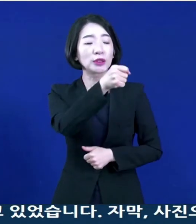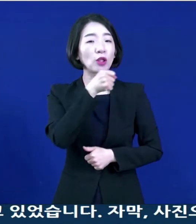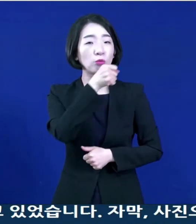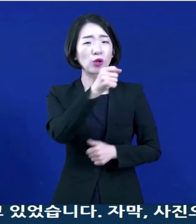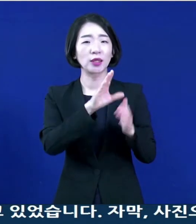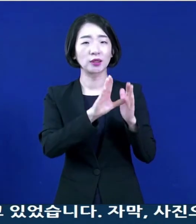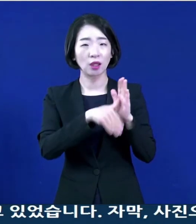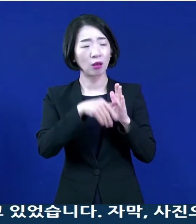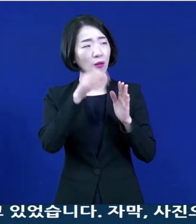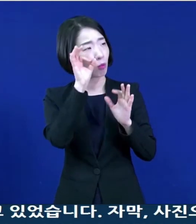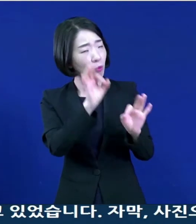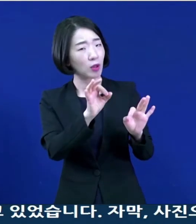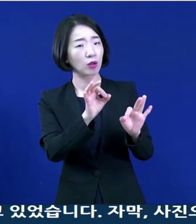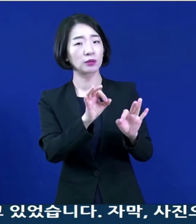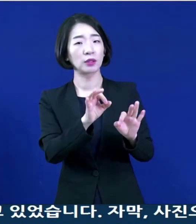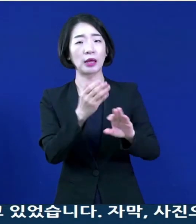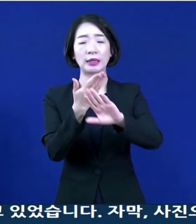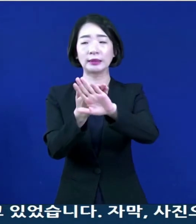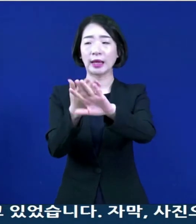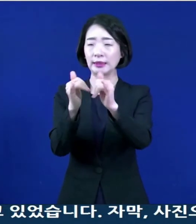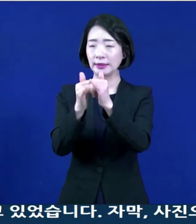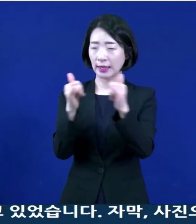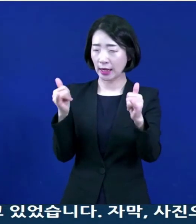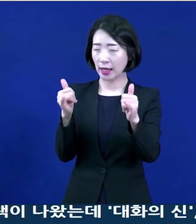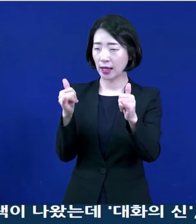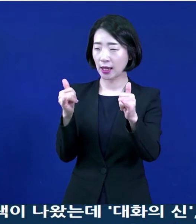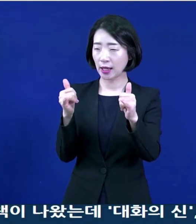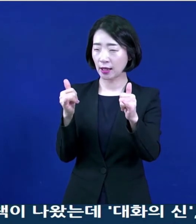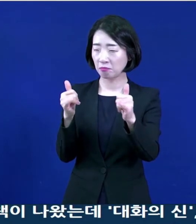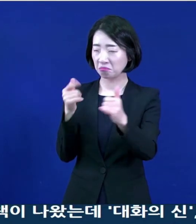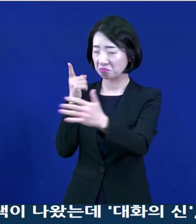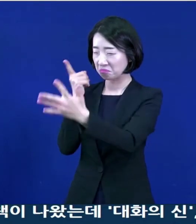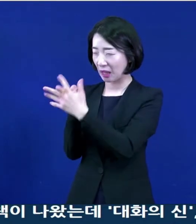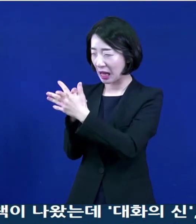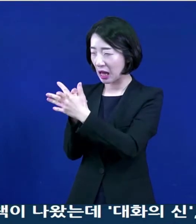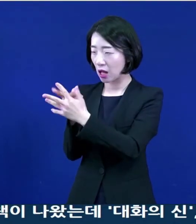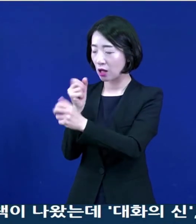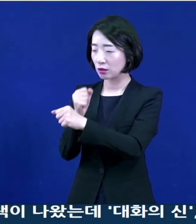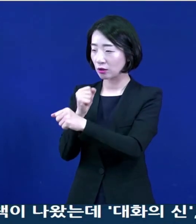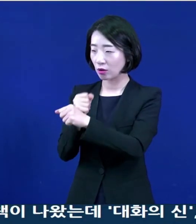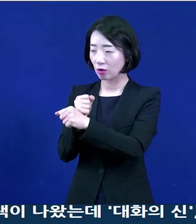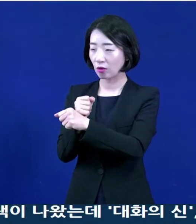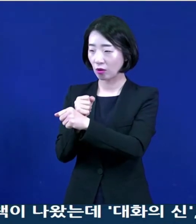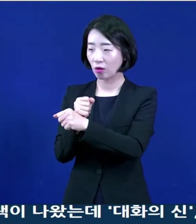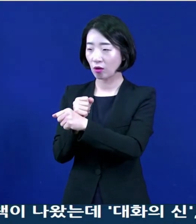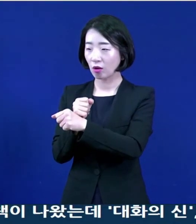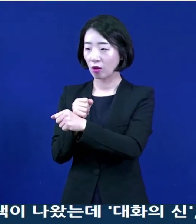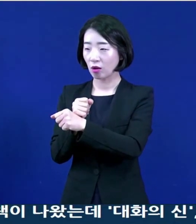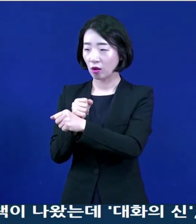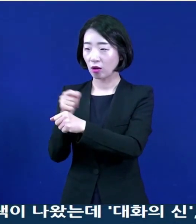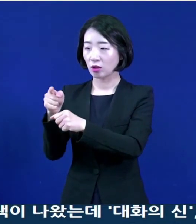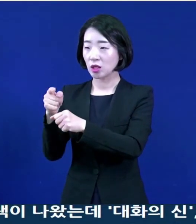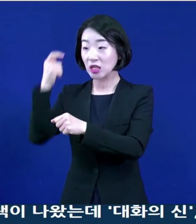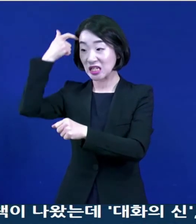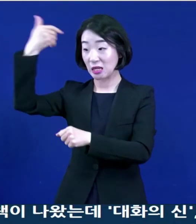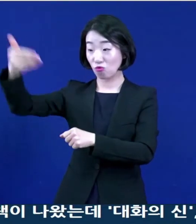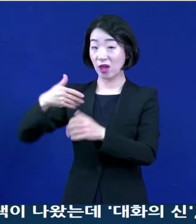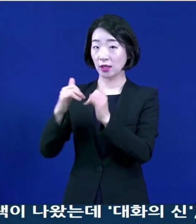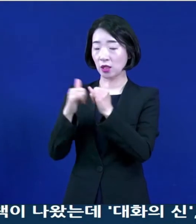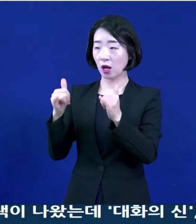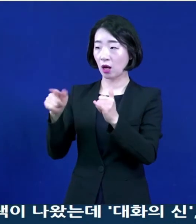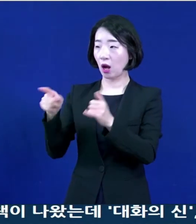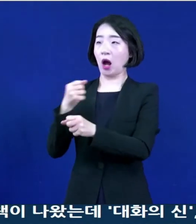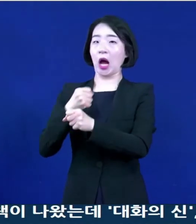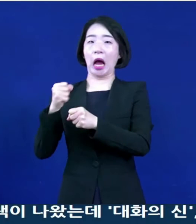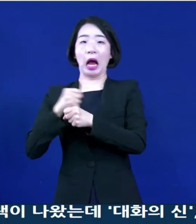다른 사람을 아주 그 예리하게 질문을 해서 대담자를 좀 당혹해 하는 그런 그